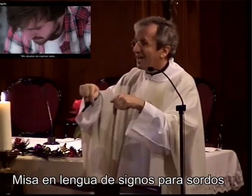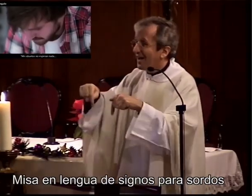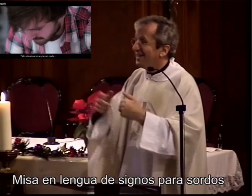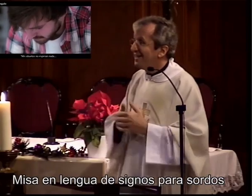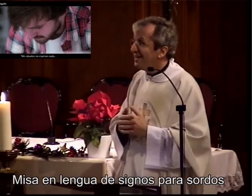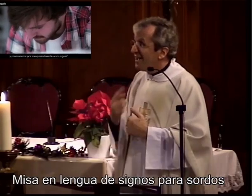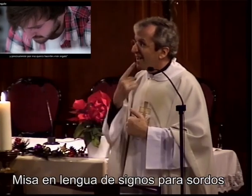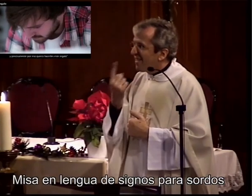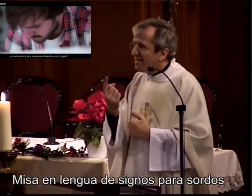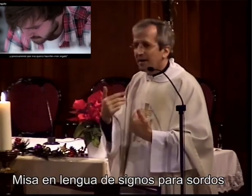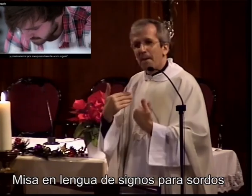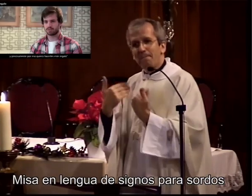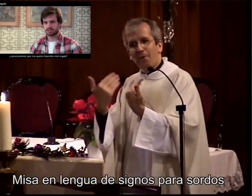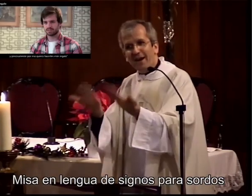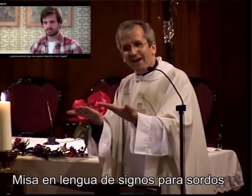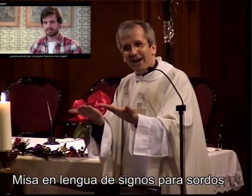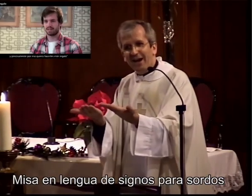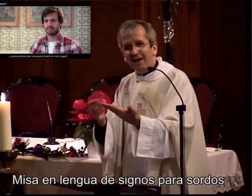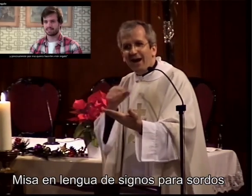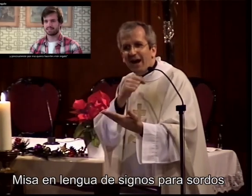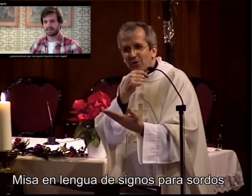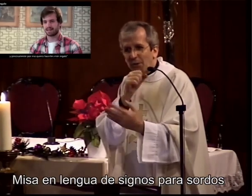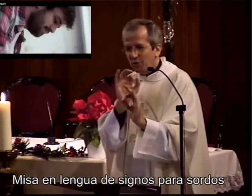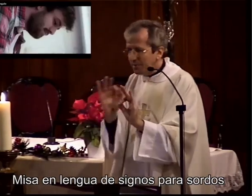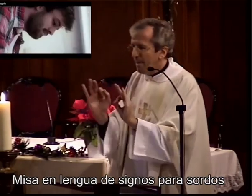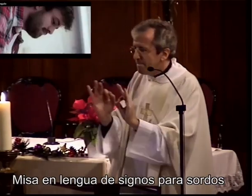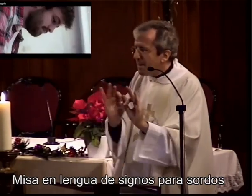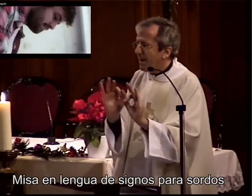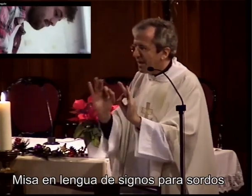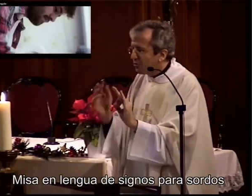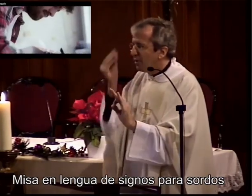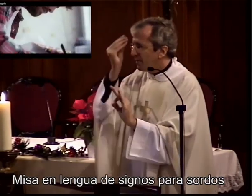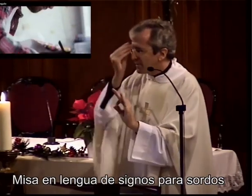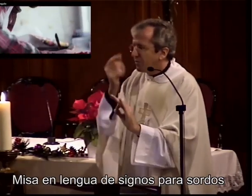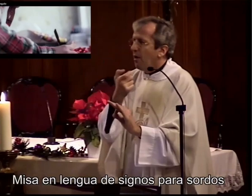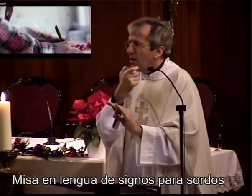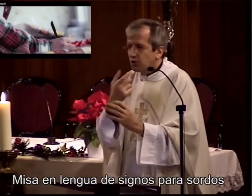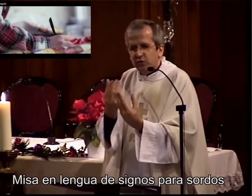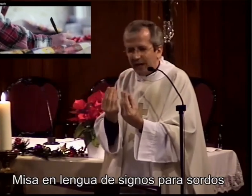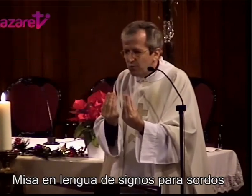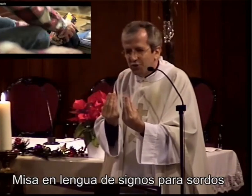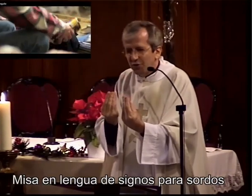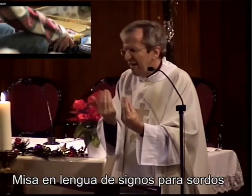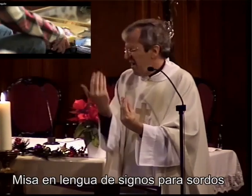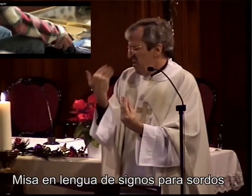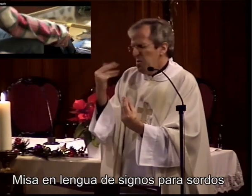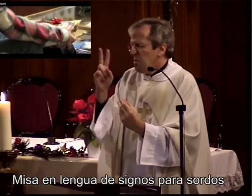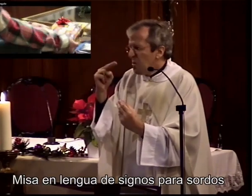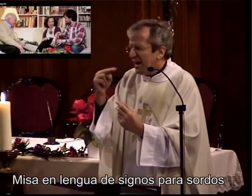aquí, que decían, voy a regalar a los abuelos, iba preparando, les gustará mucho, nunca les